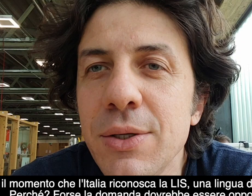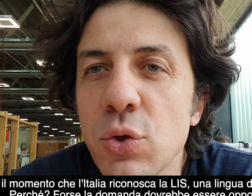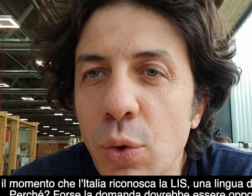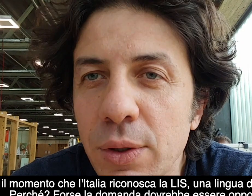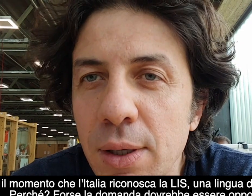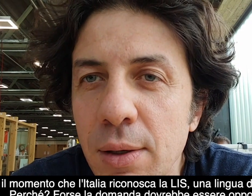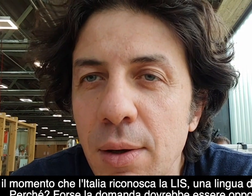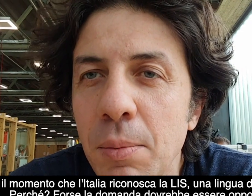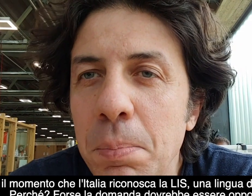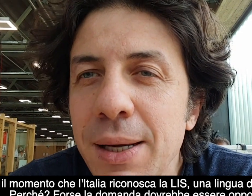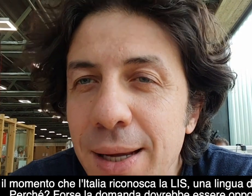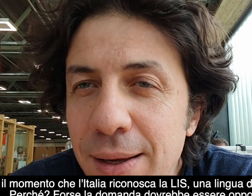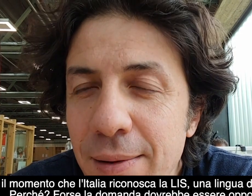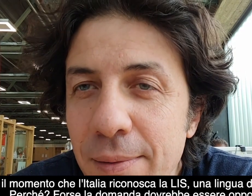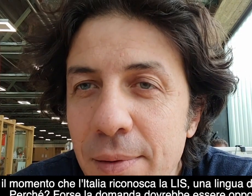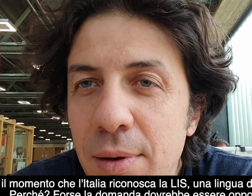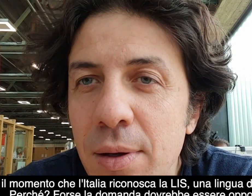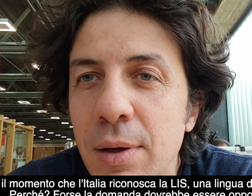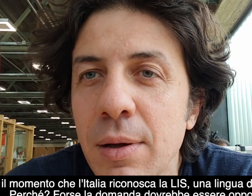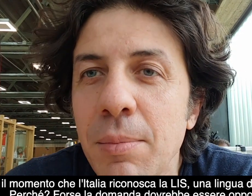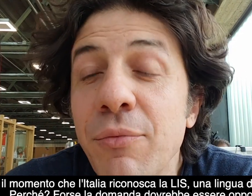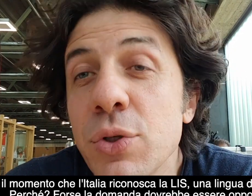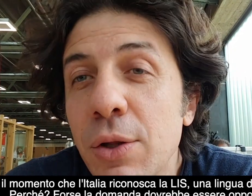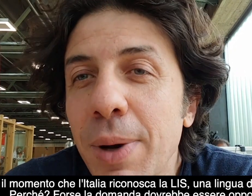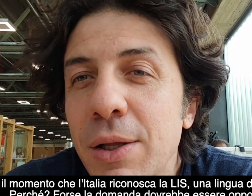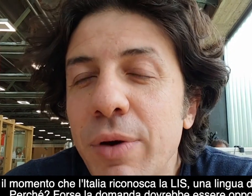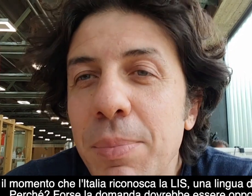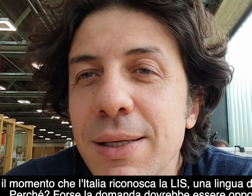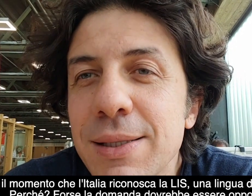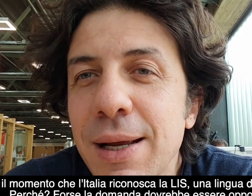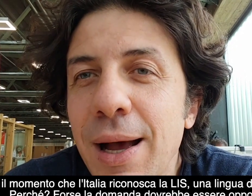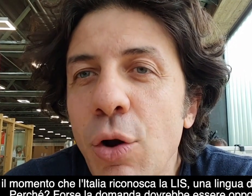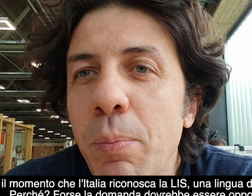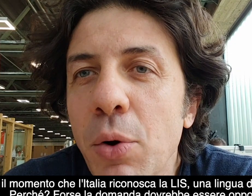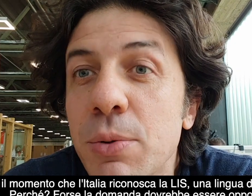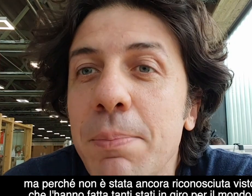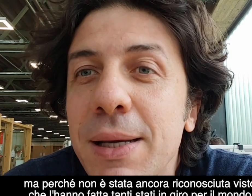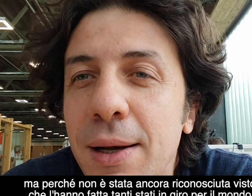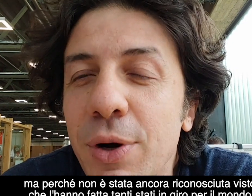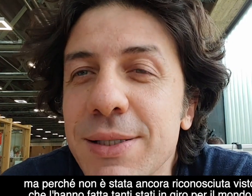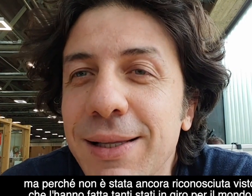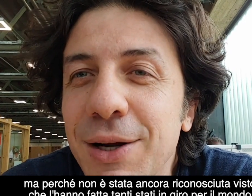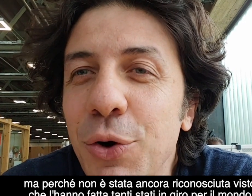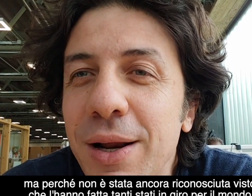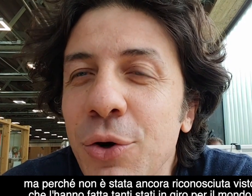sordi perché forse la domanda dovrebbe essere all'opposto ma perché non è stata ancora riconosciuta